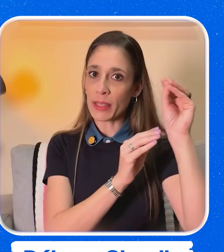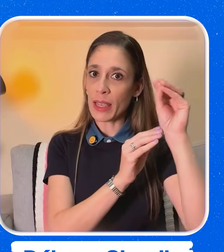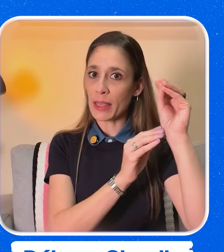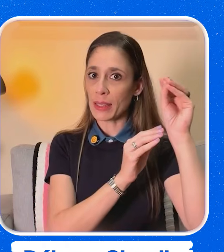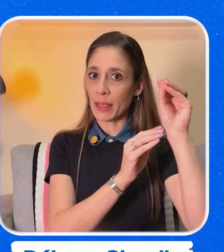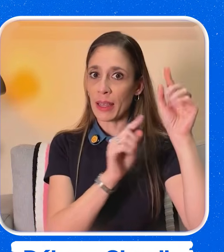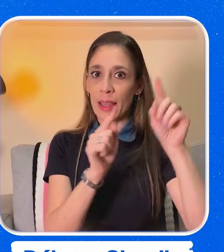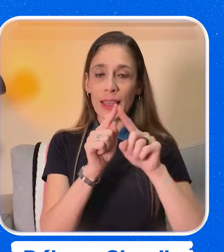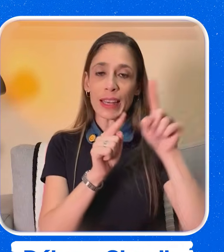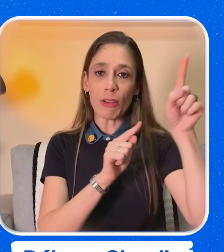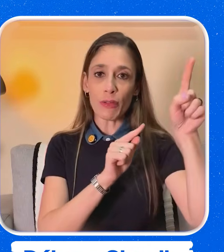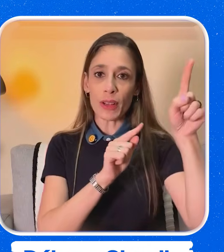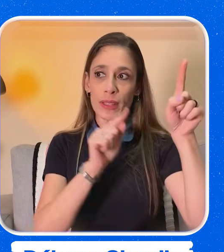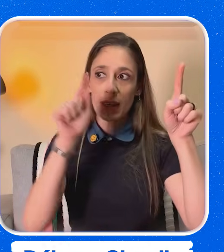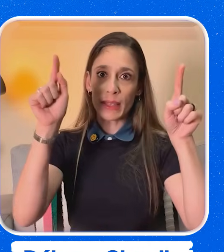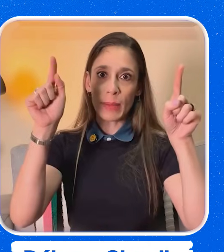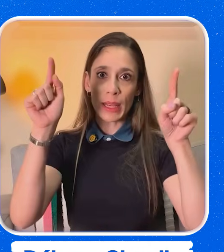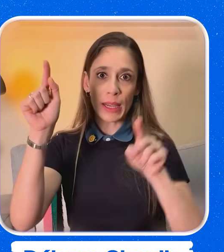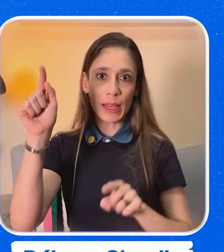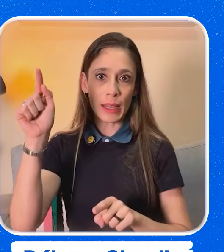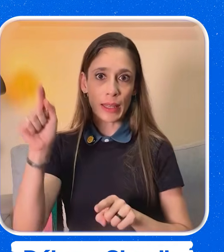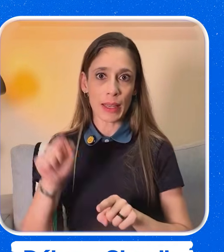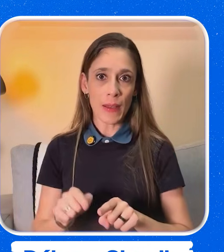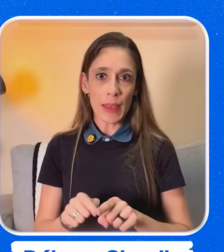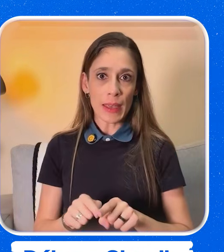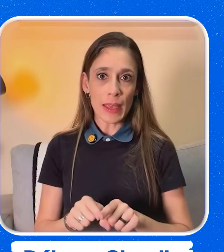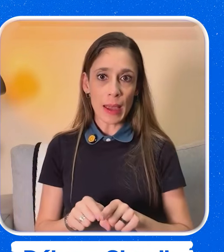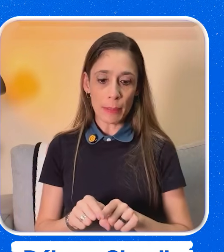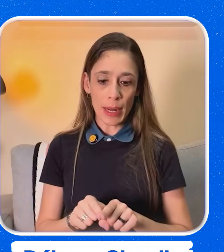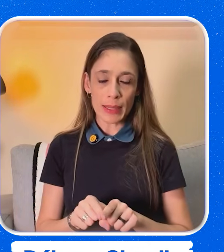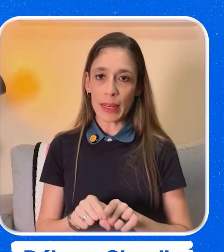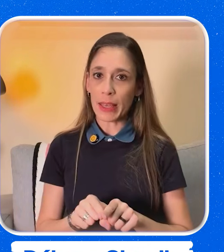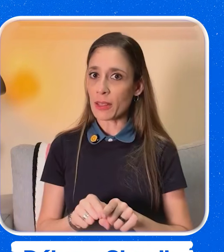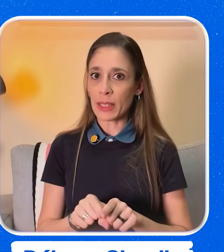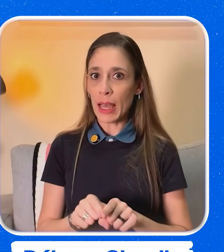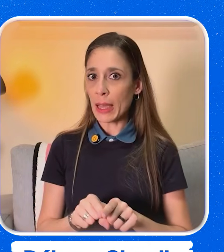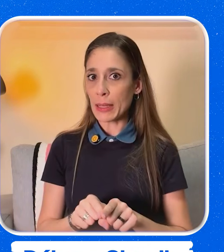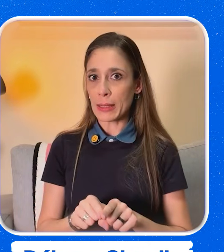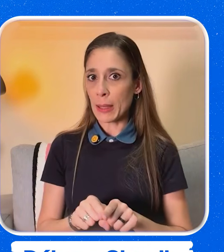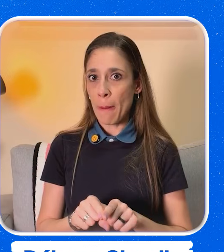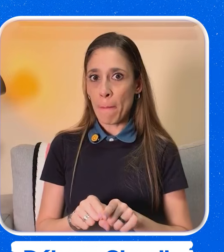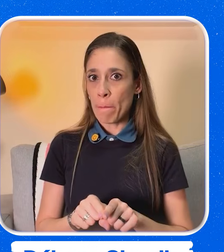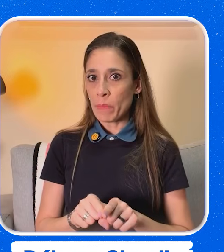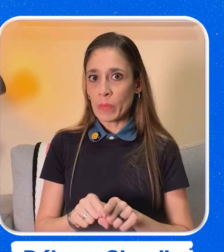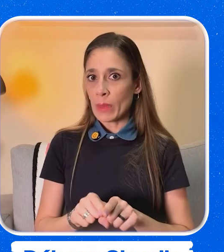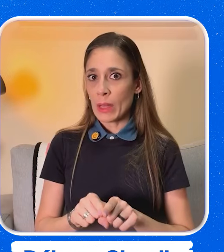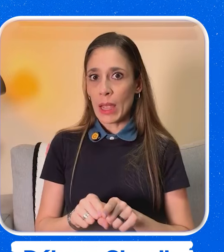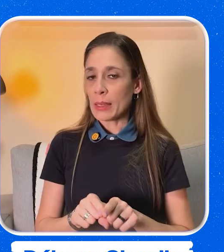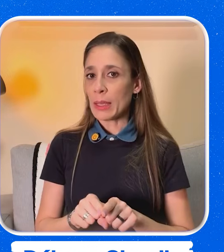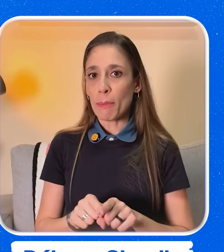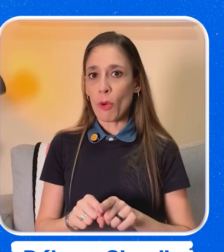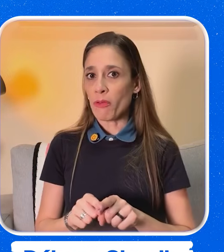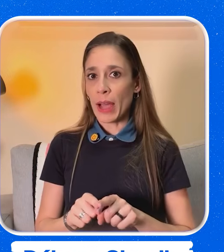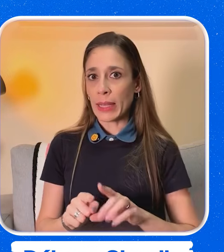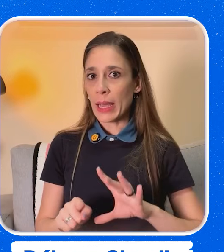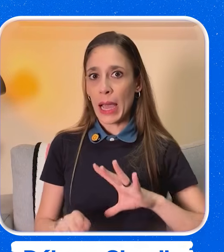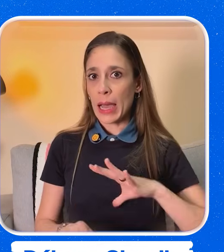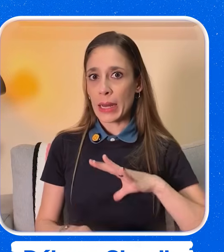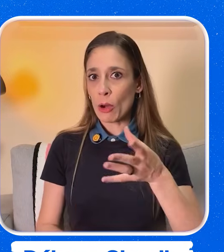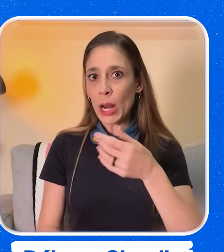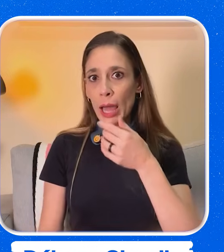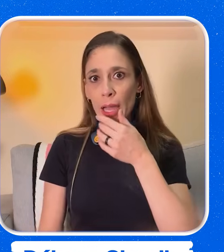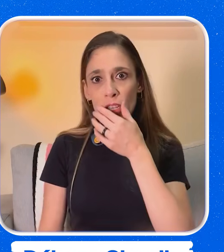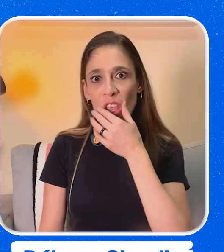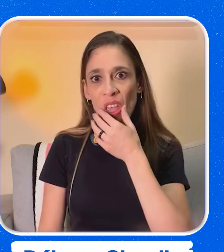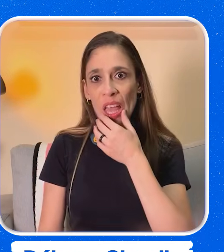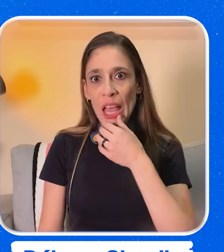na francesa, né, a língua francesa, americana e a brasileira de sinais, né, você vai na cara e